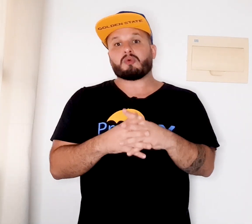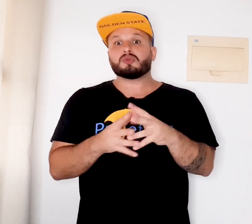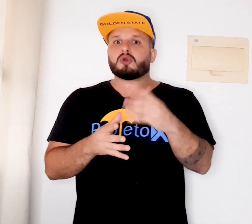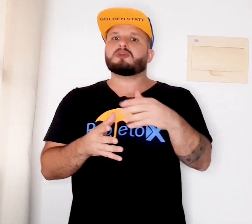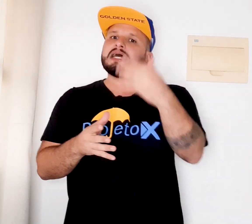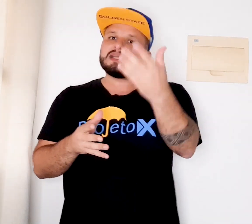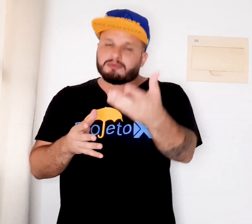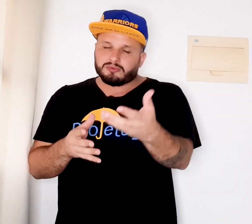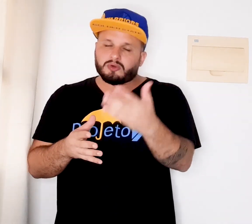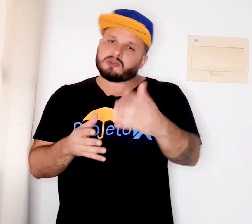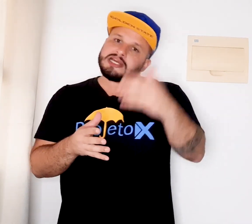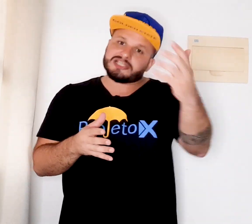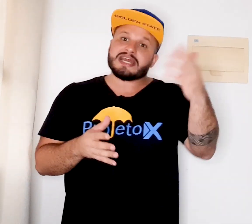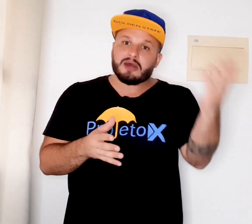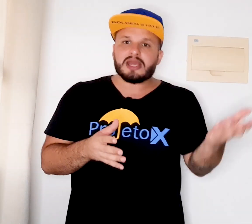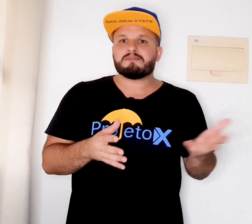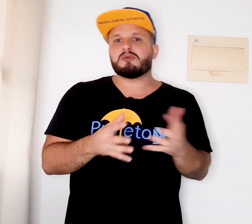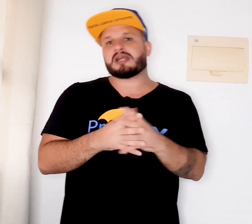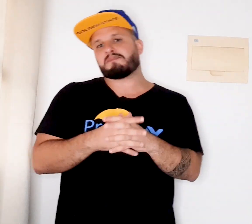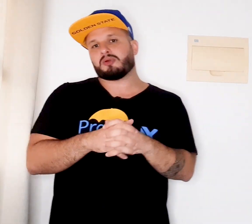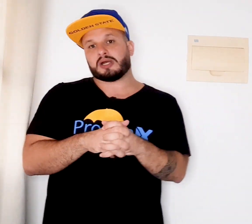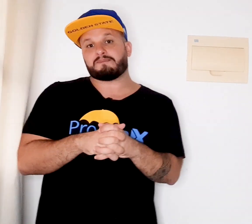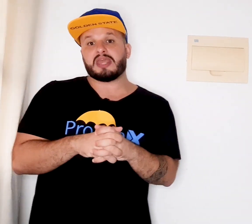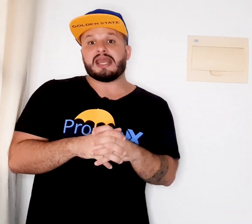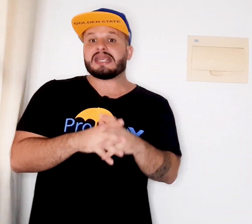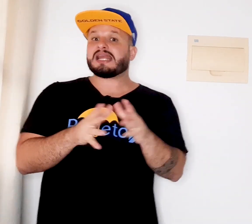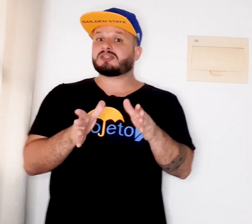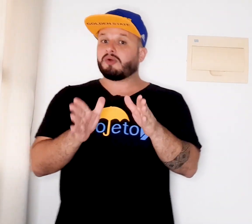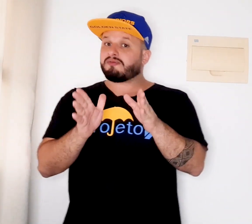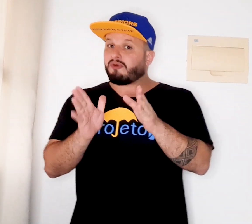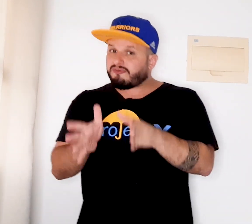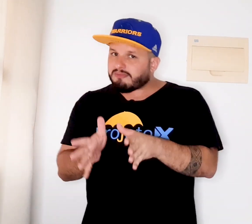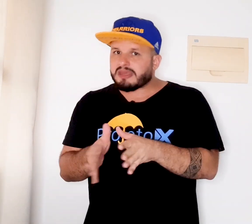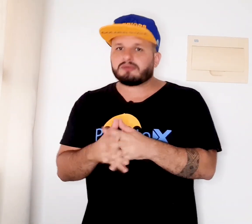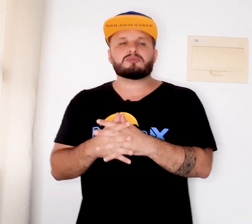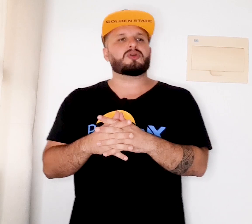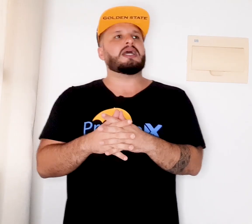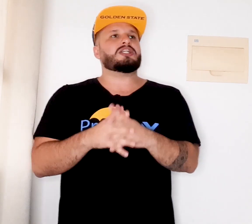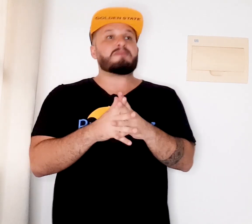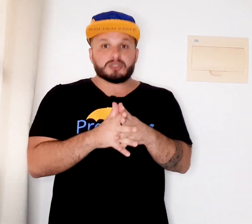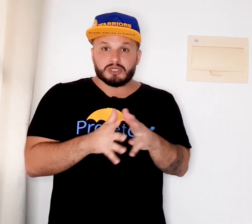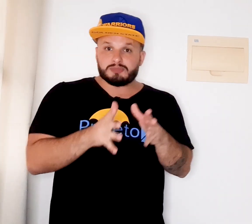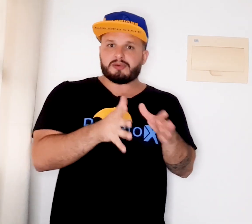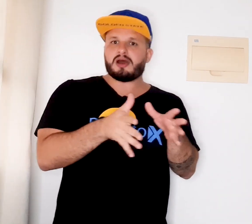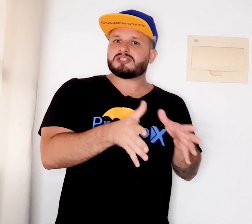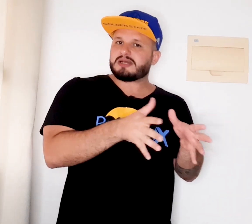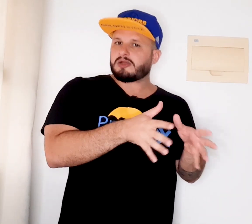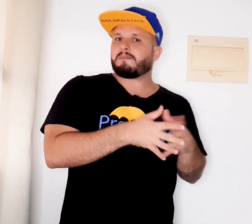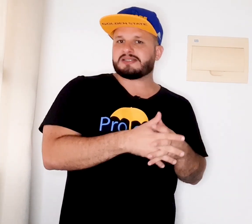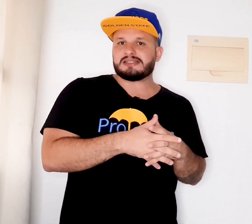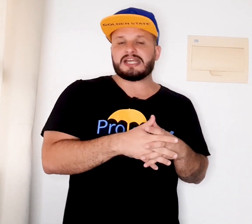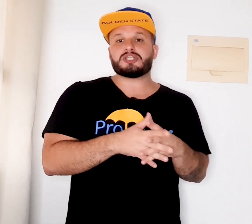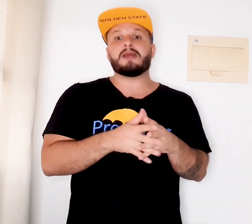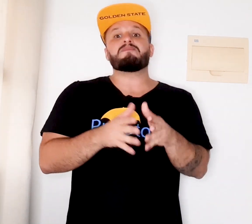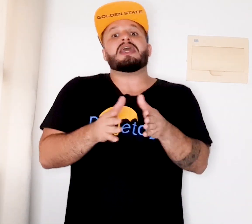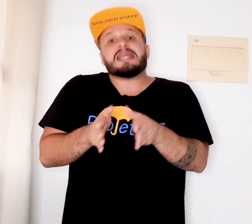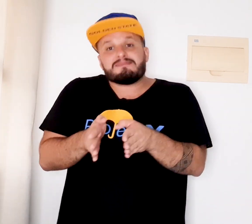né, pela Controladoria Geral da República Peruana, em relação ao envolvimento de pessoas próximas ao presidente, e mais